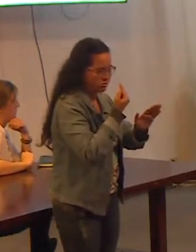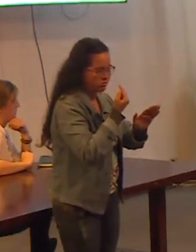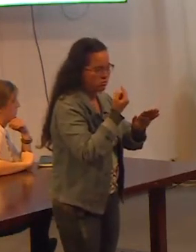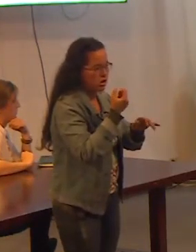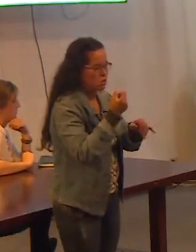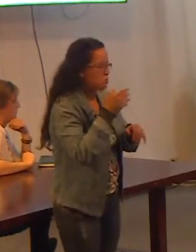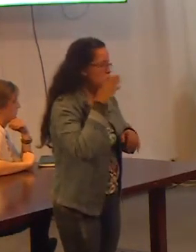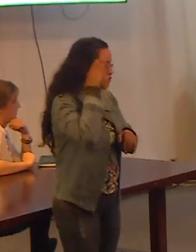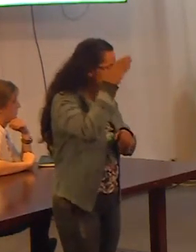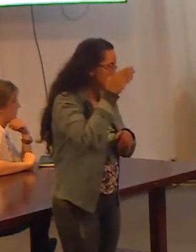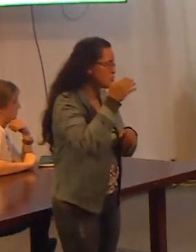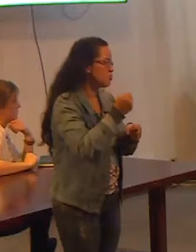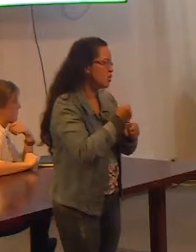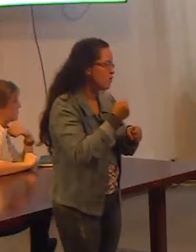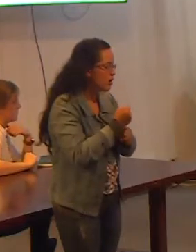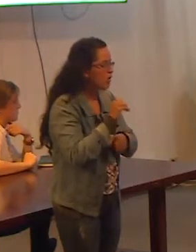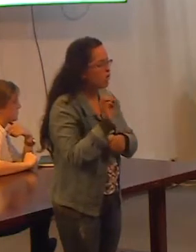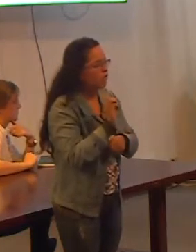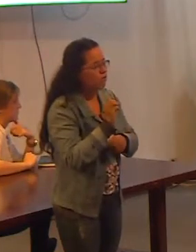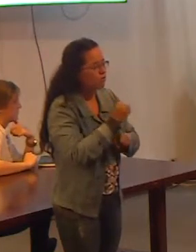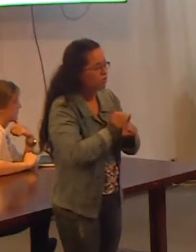en la parte social.